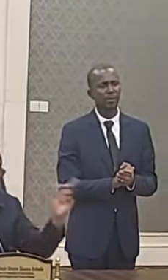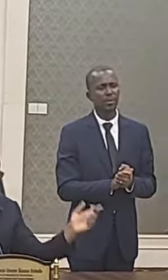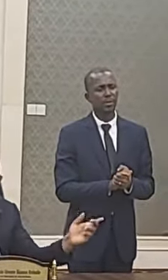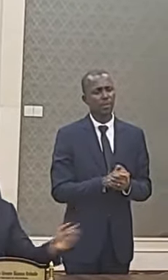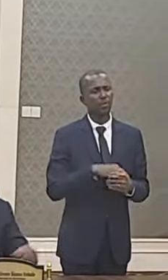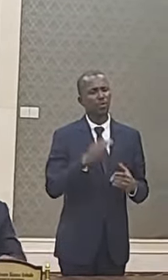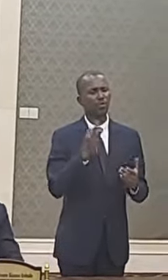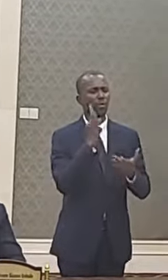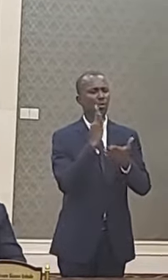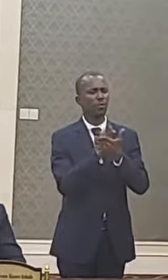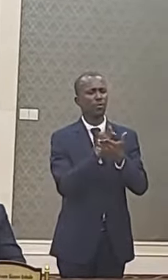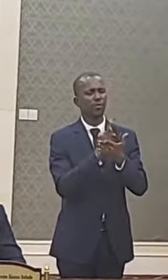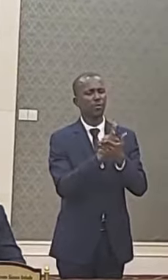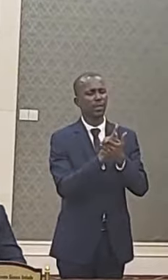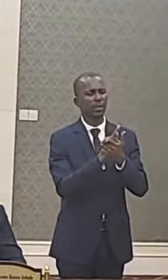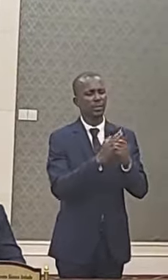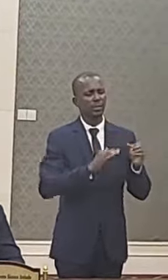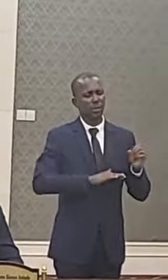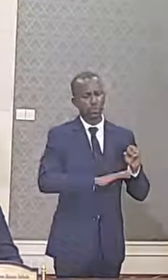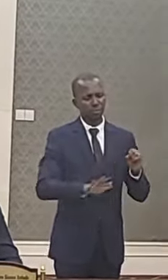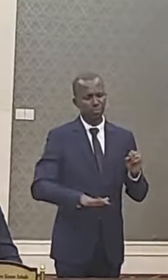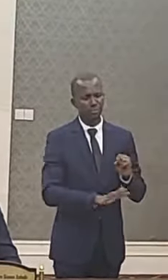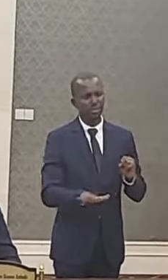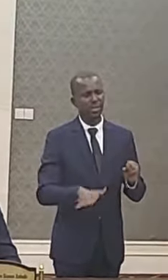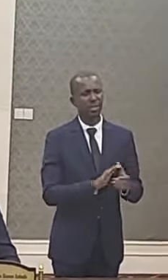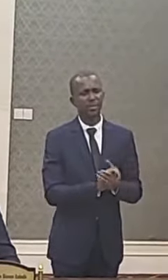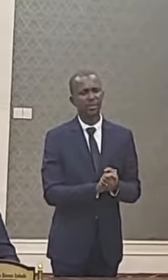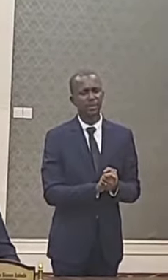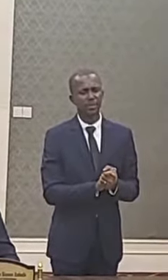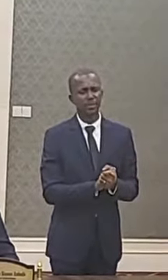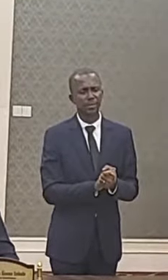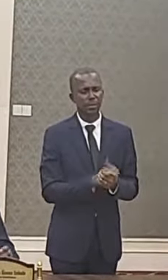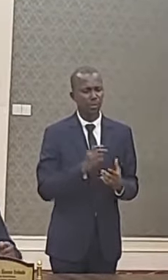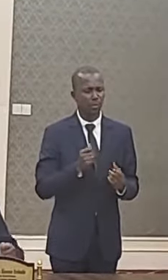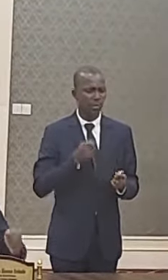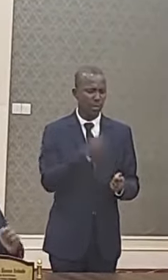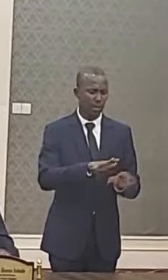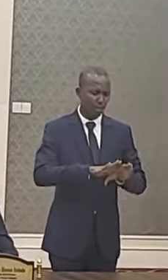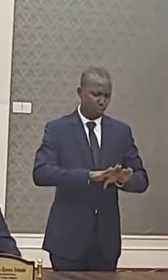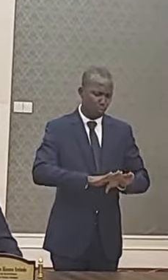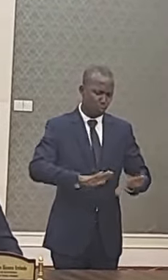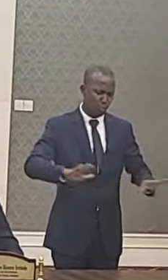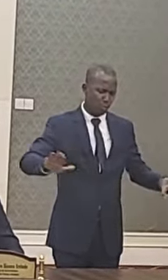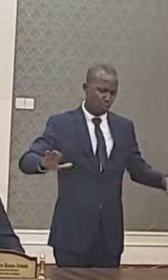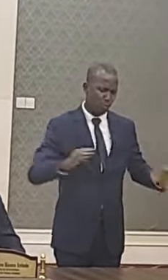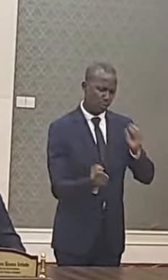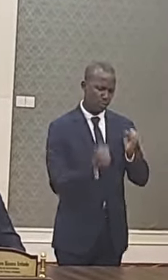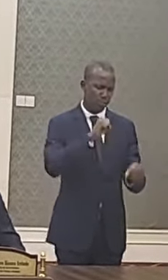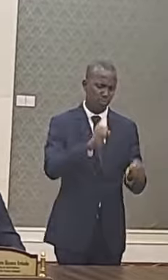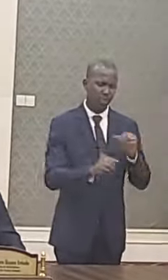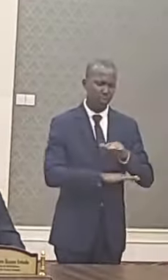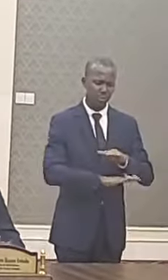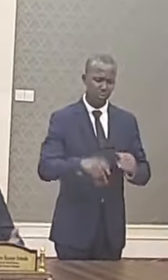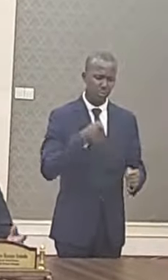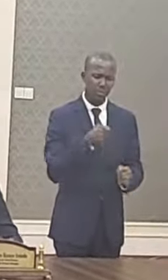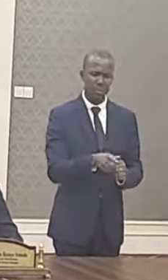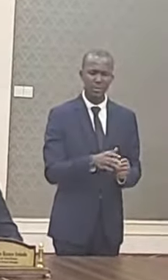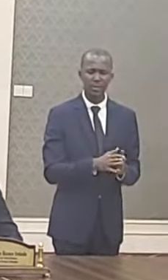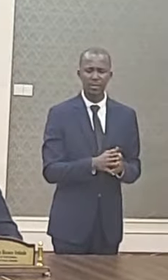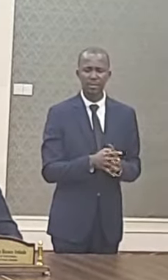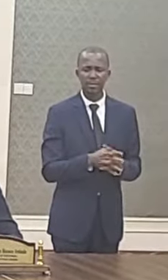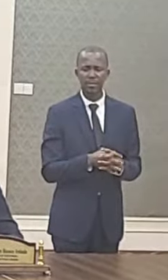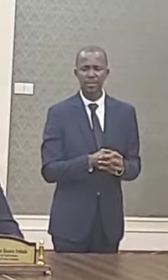Farine-Dougal au Sénégal. Oui. Parfait. Et là, on va commencer notre frère aussi, le dessinant, pour qu'il nous accompagne. Voilà. C'est comme ça qu'on